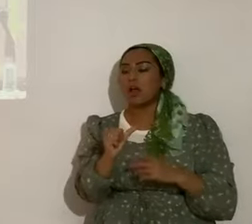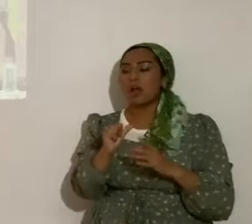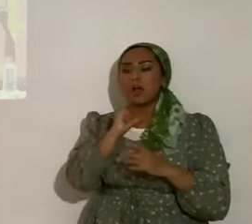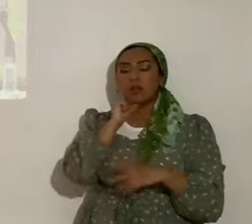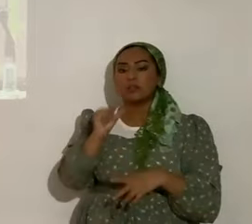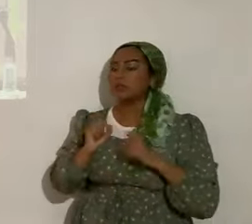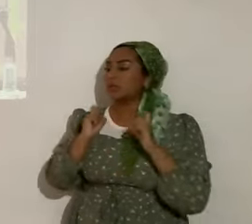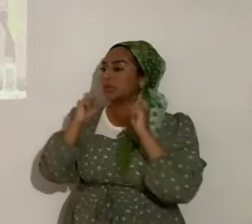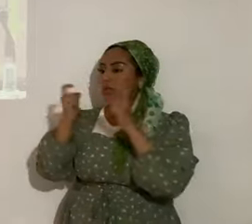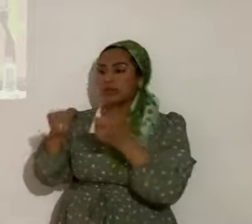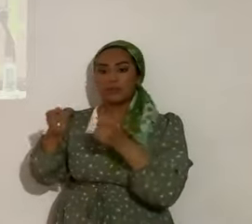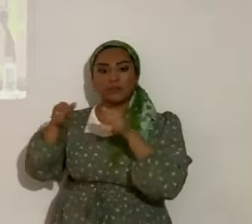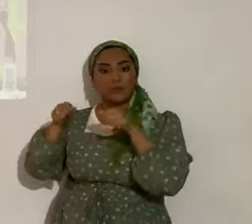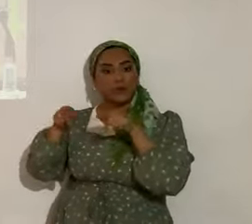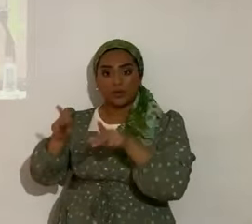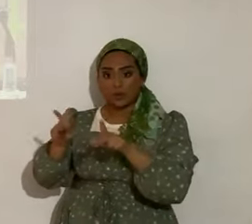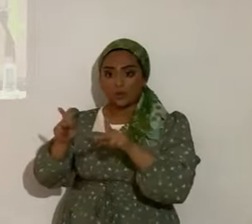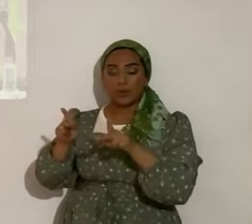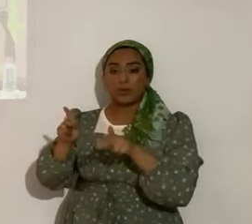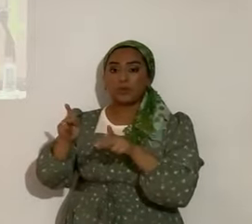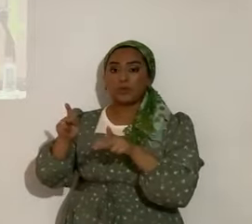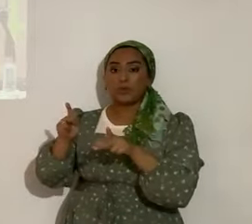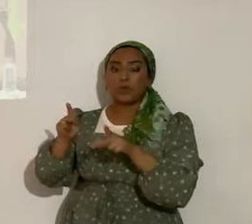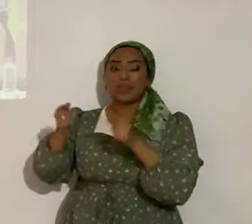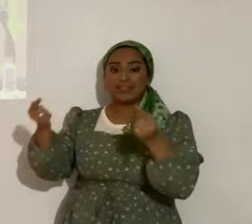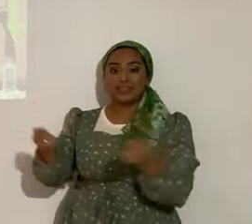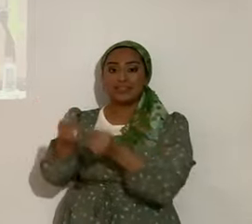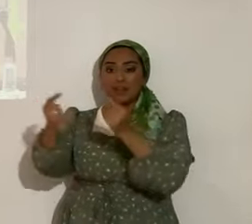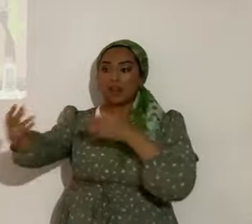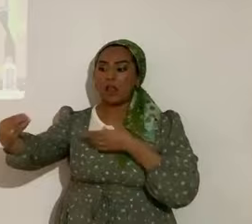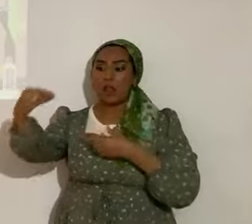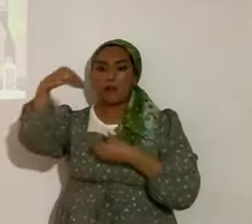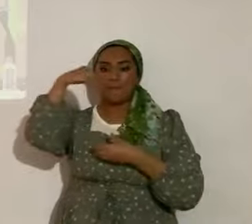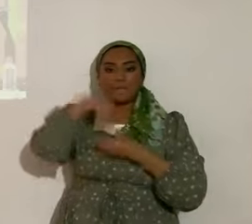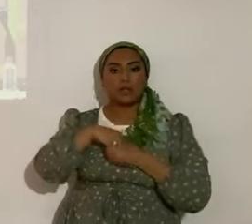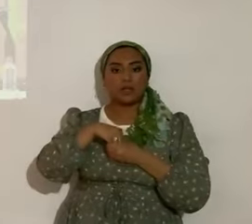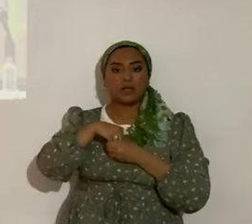es no darle la oportunidad de instalarse al pecado.